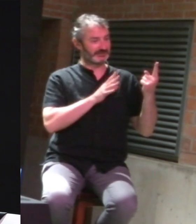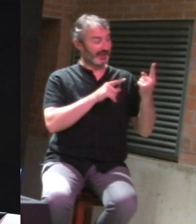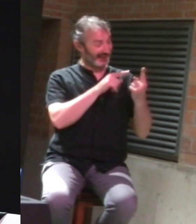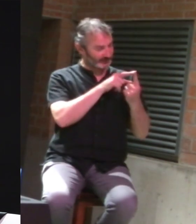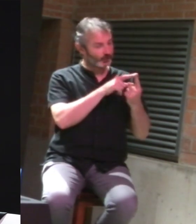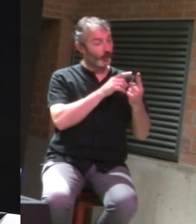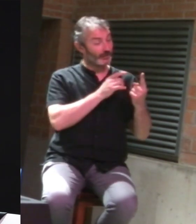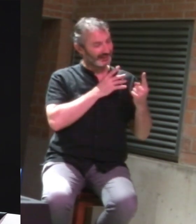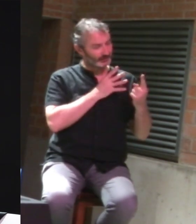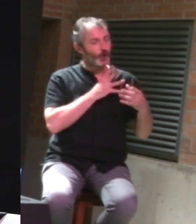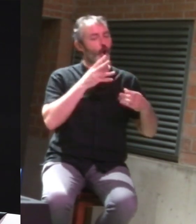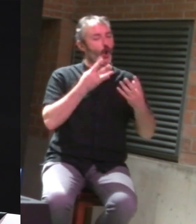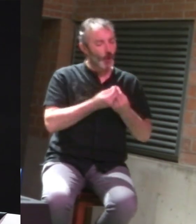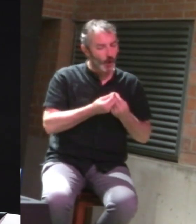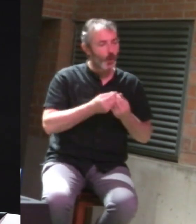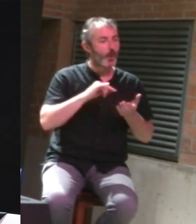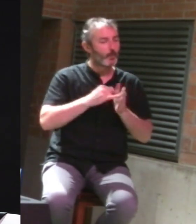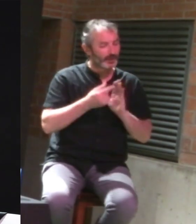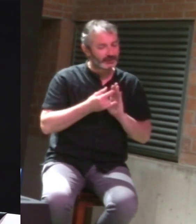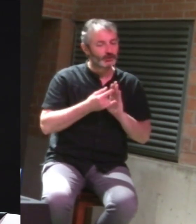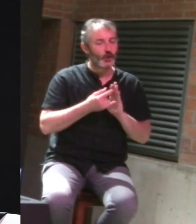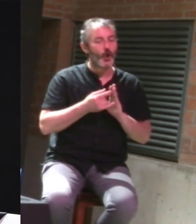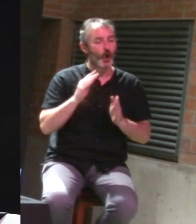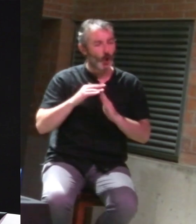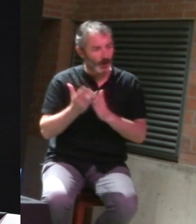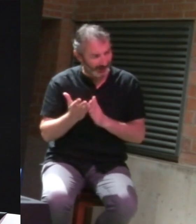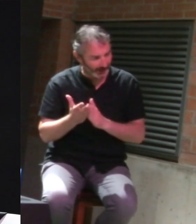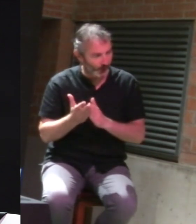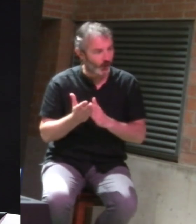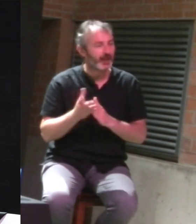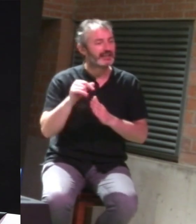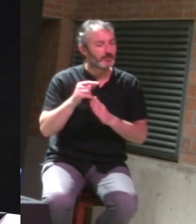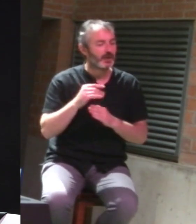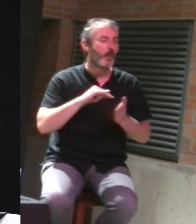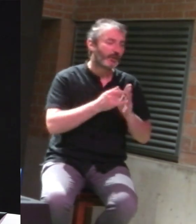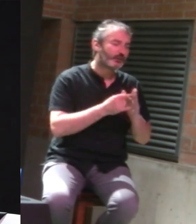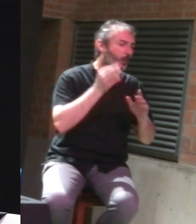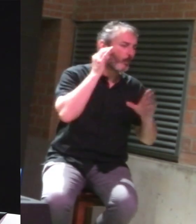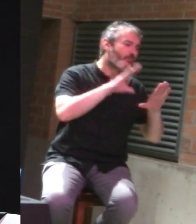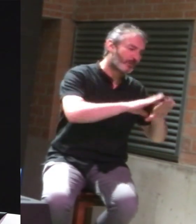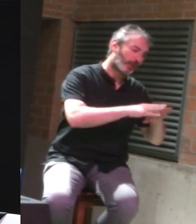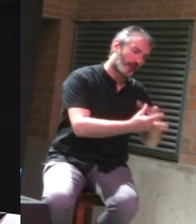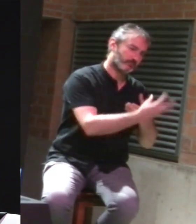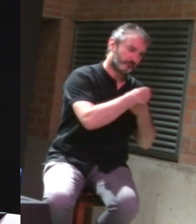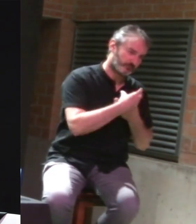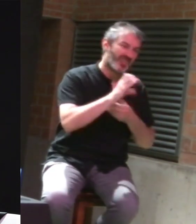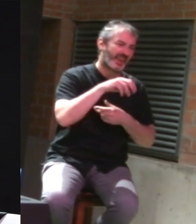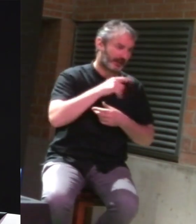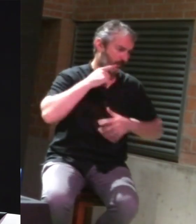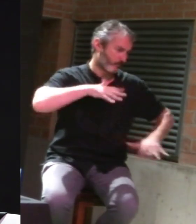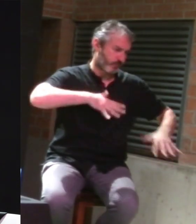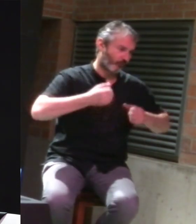projecte pedagògic que acompanyava aquests anarcosindicalistes, era un projecte feminista perquè inclou les dones i